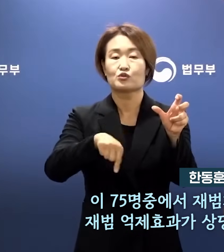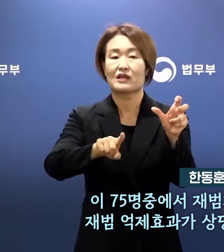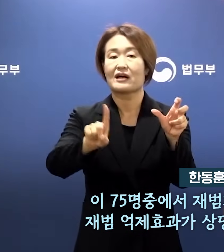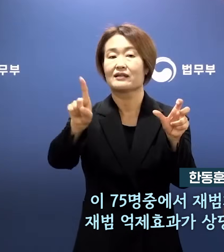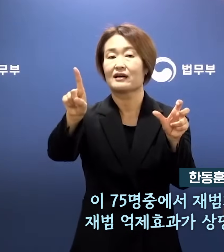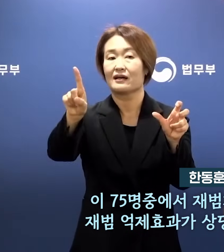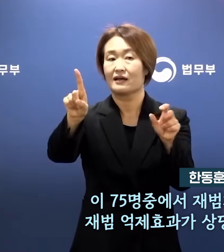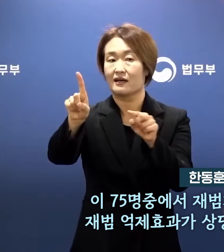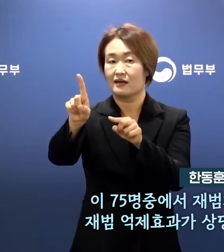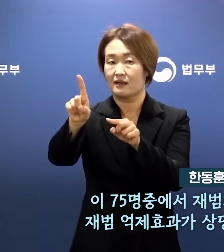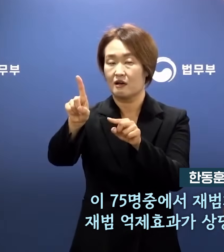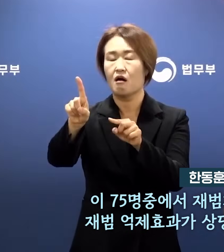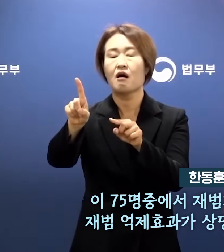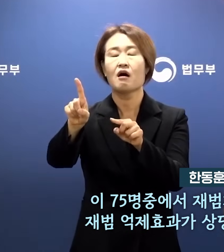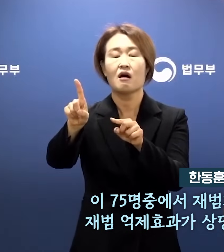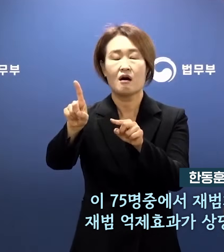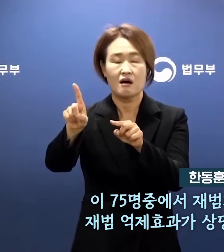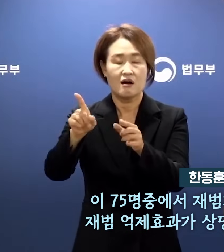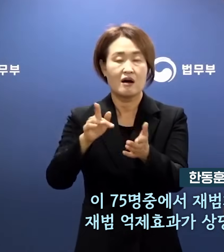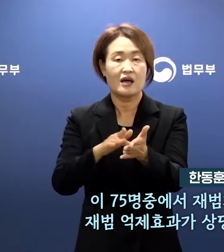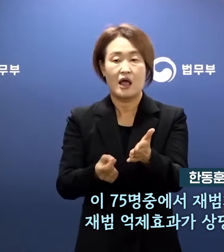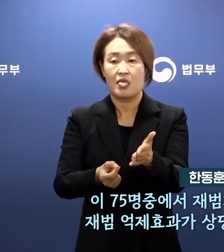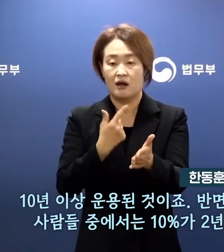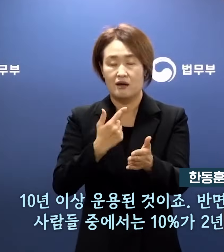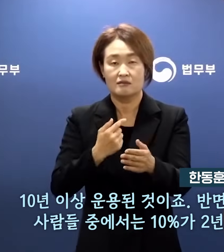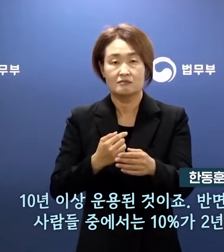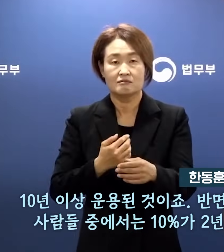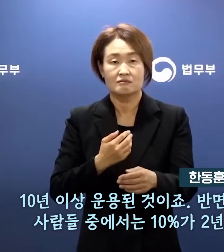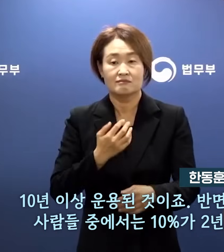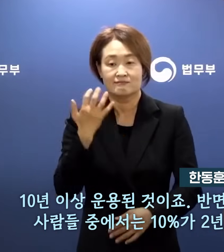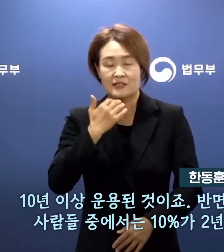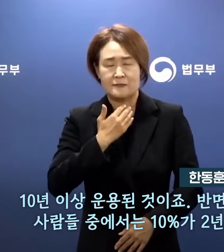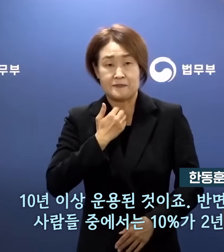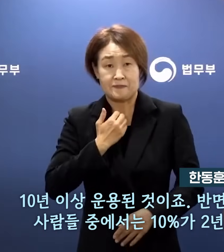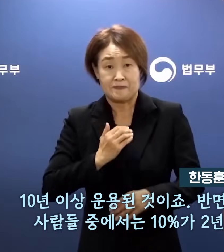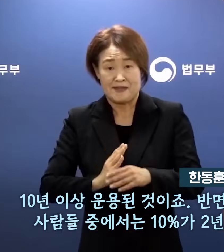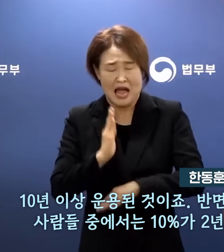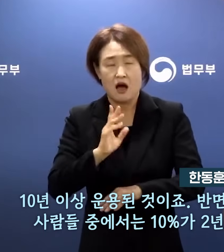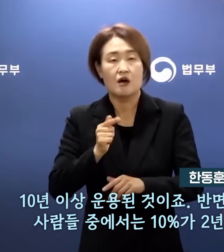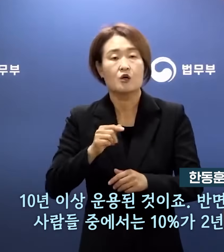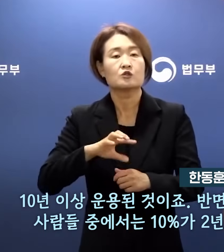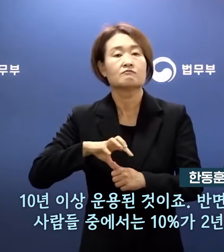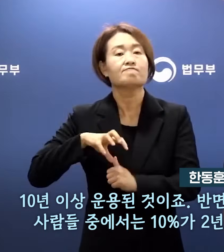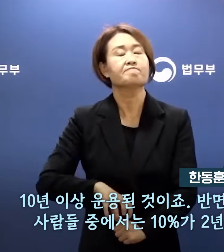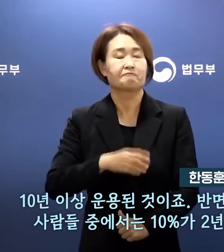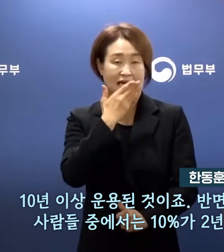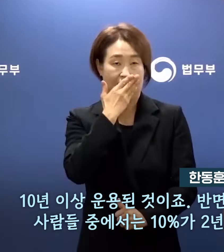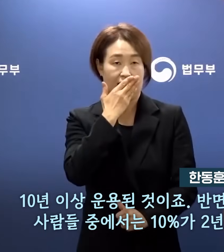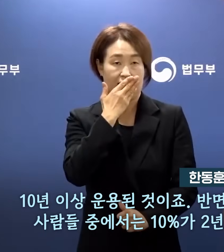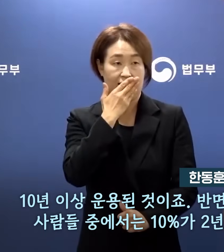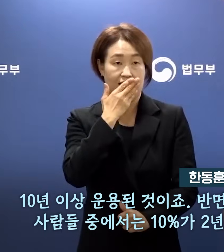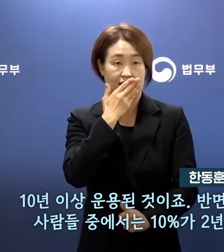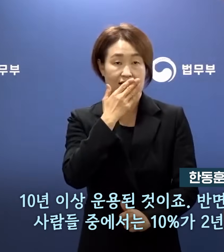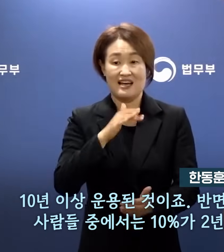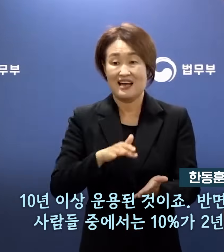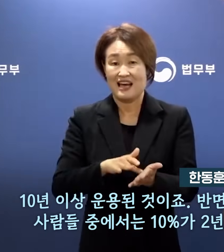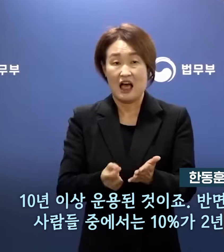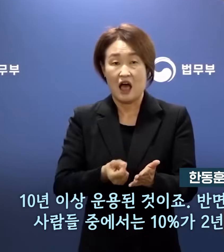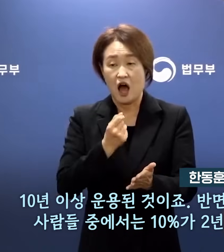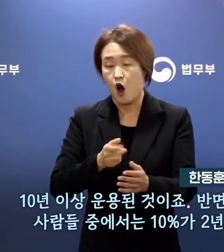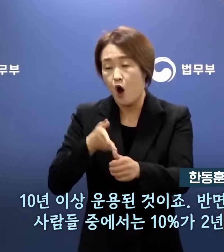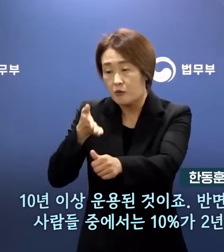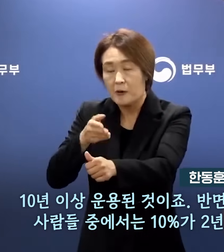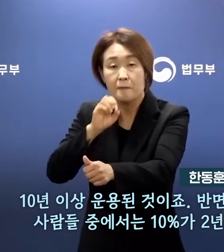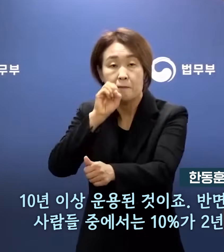재범 억제 효과가 상당히 높았다고 생각합니다. 10년 이상 운영된 것이죠. 반면에 약물 치료를